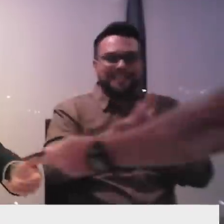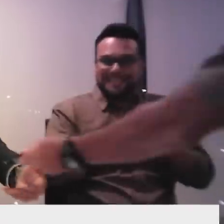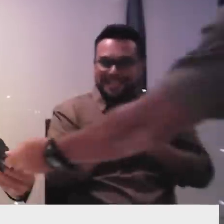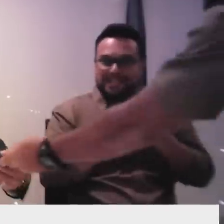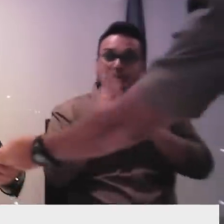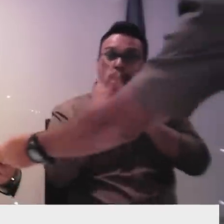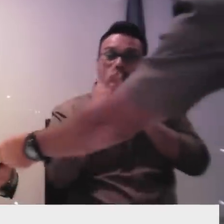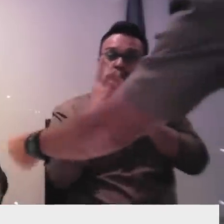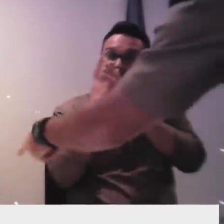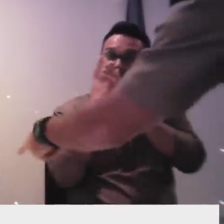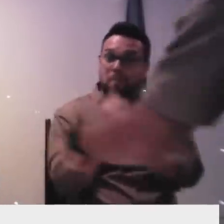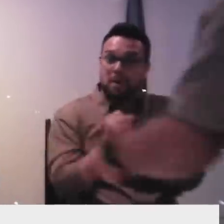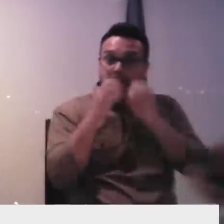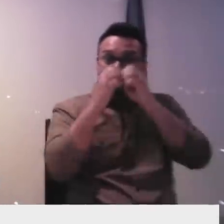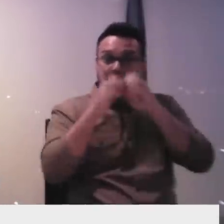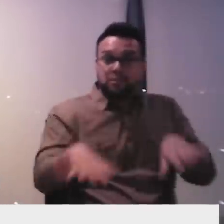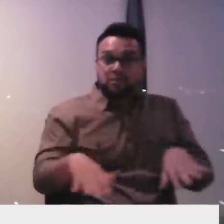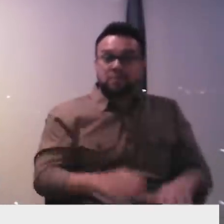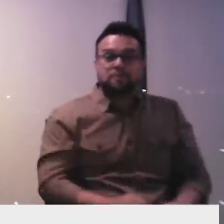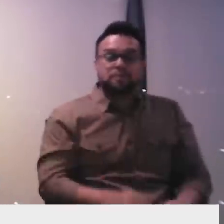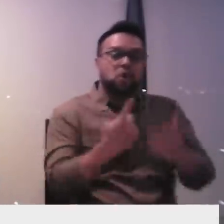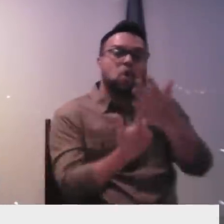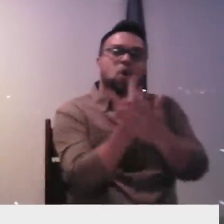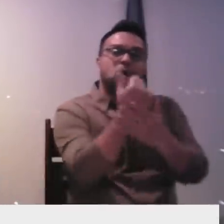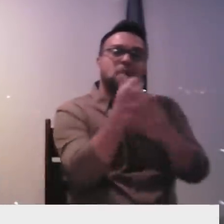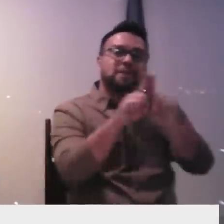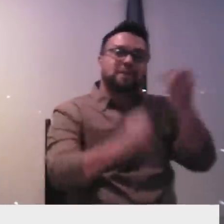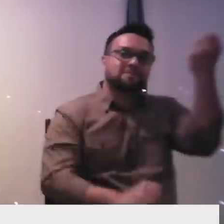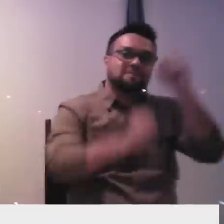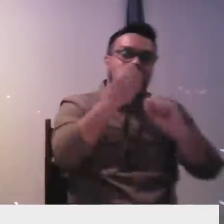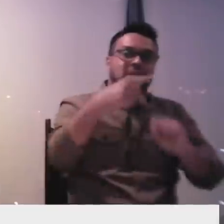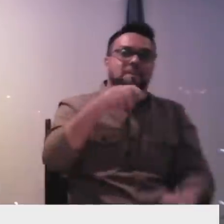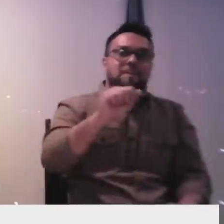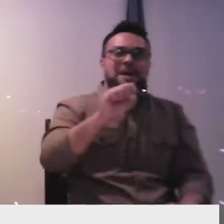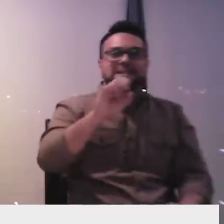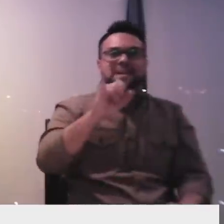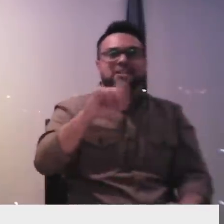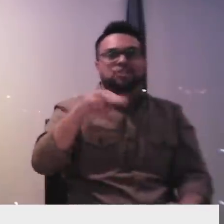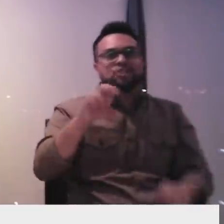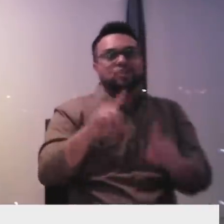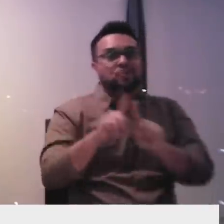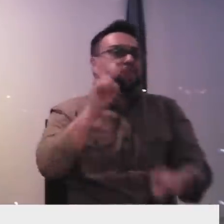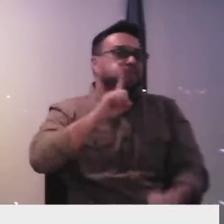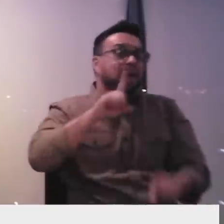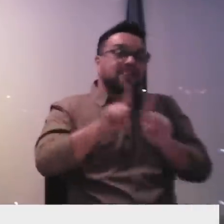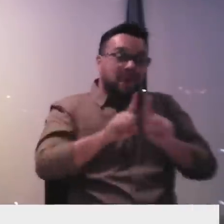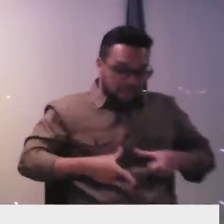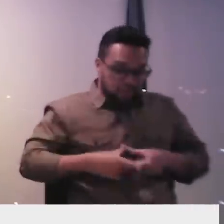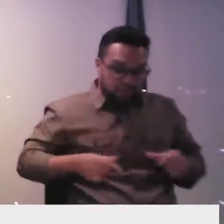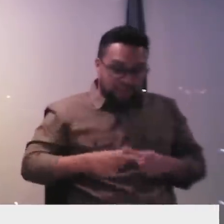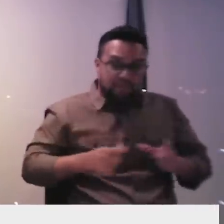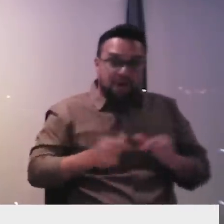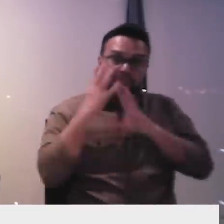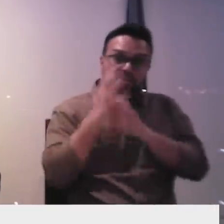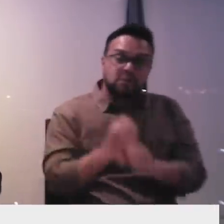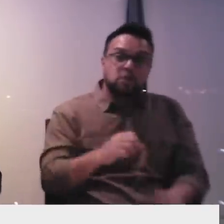com o prejuízo da compra de uma refinaria lá... Passadina, nos Estados Unidos e no Japão também. Tá, foi na ordem